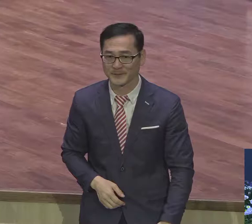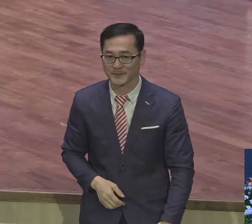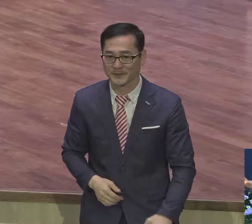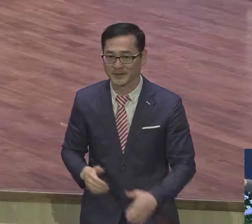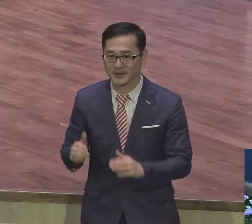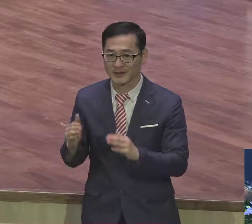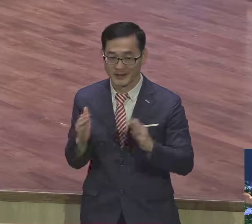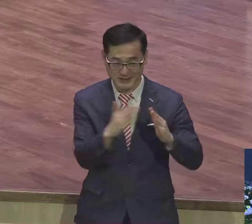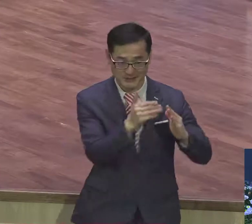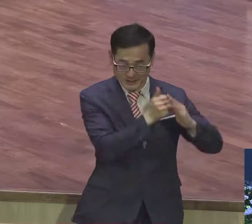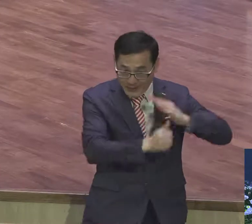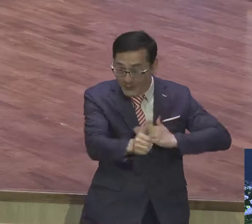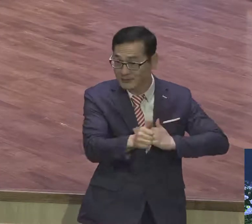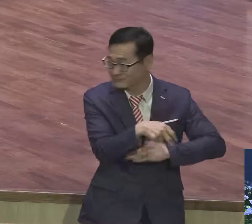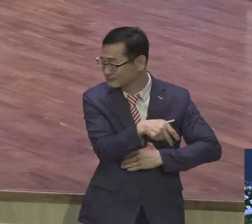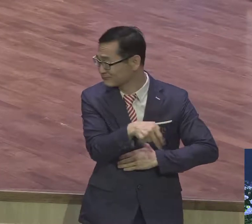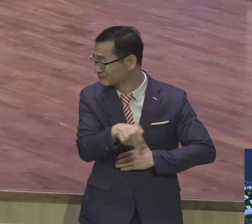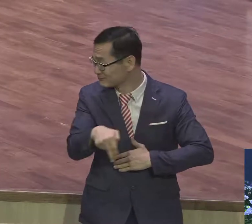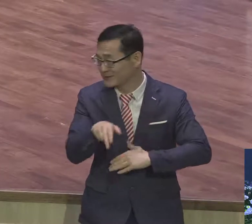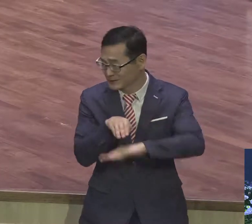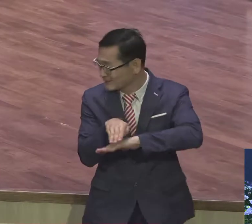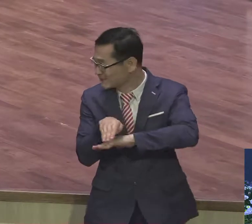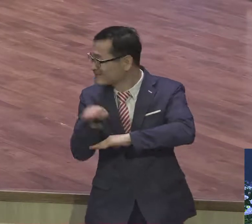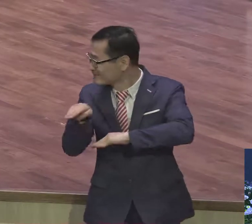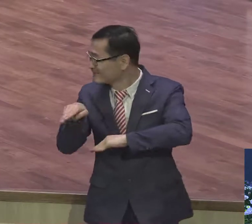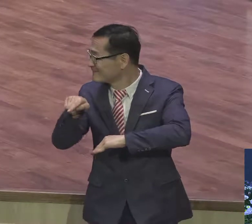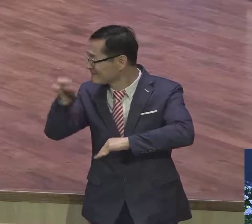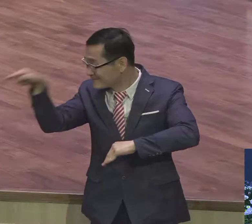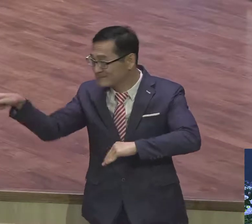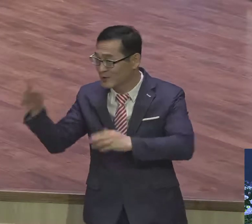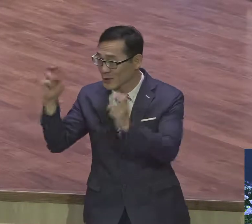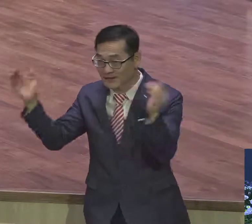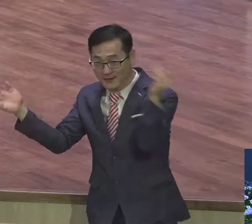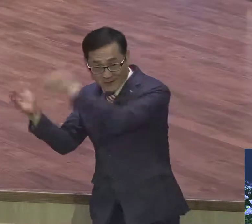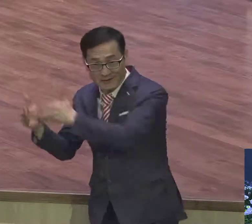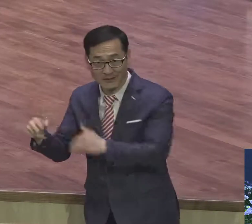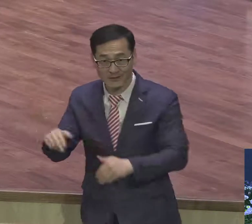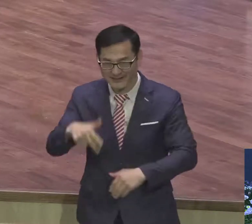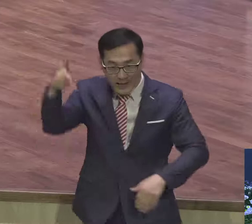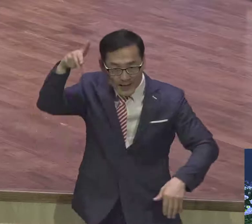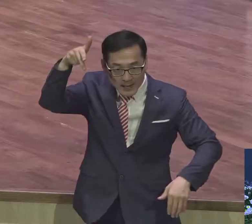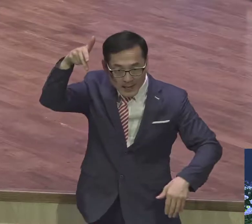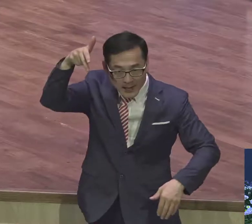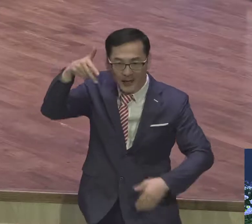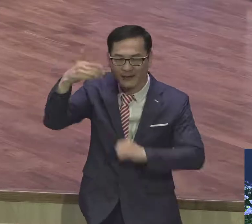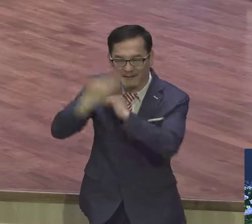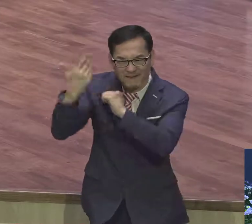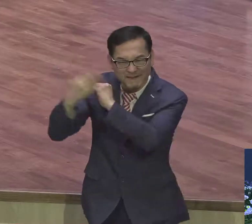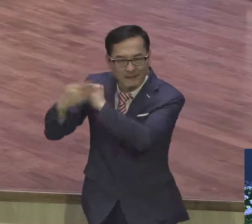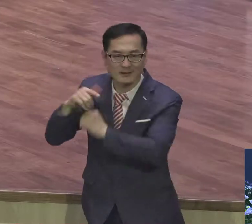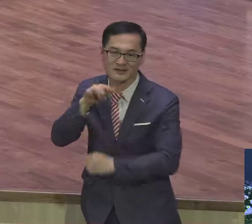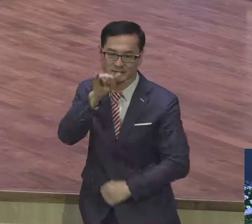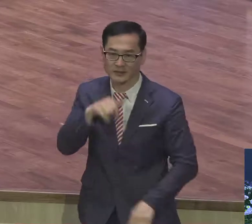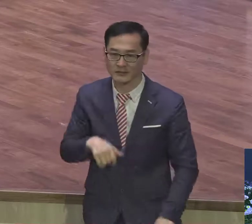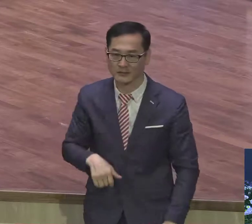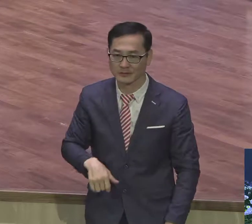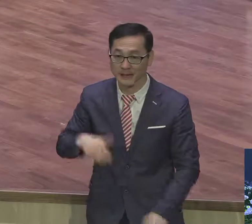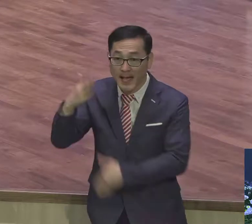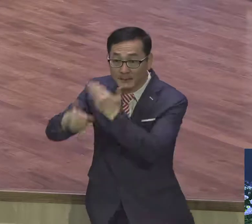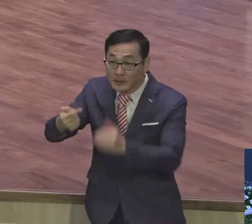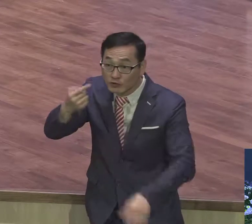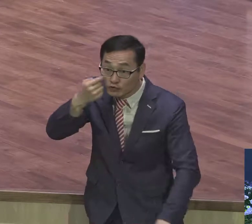때까지 다 찍힌다니까요. 다 찍혀. 세상 법도 그런데 하나님이 CCTV보다 못하겠습니까?